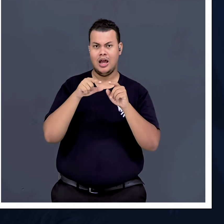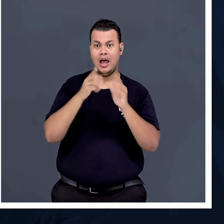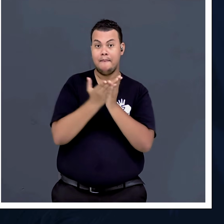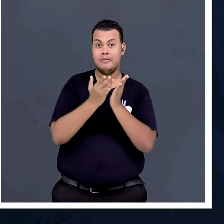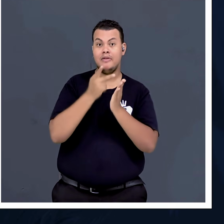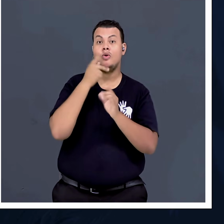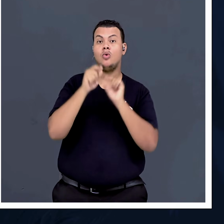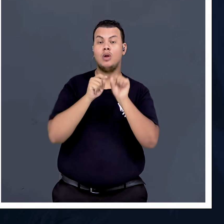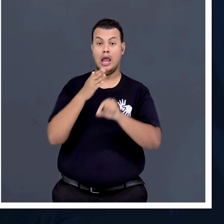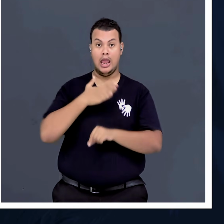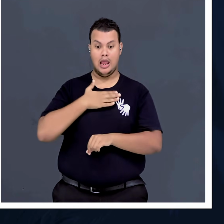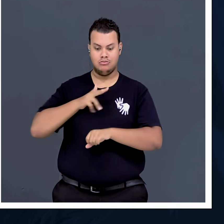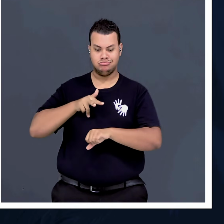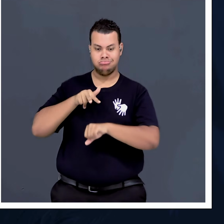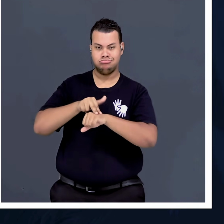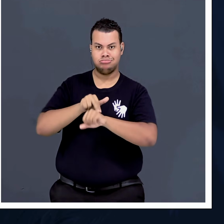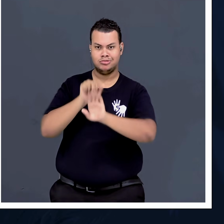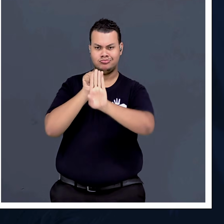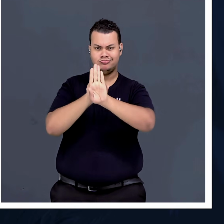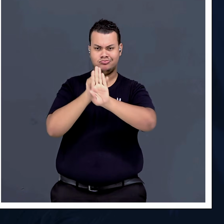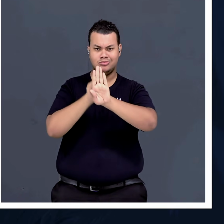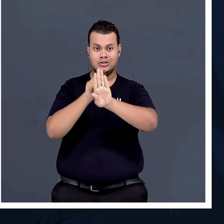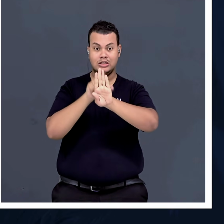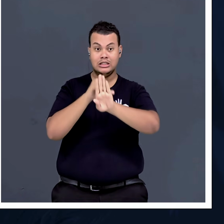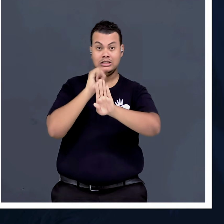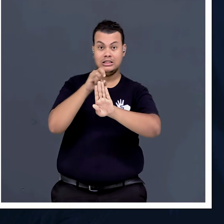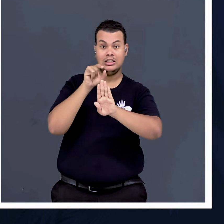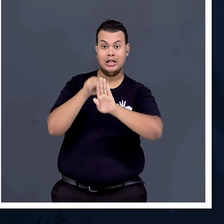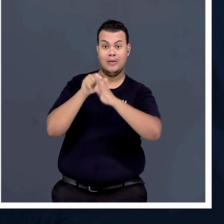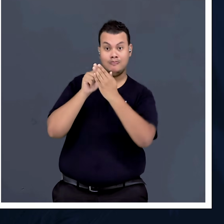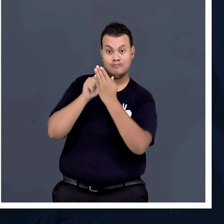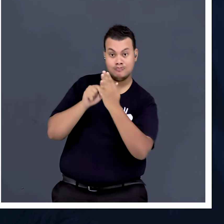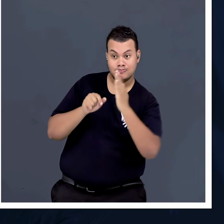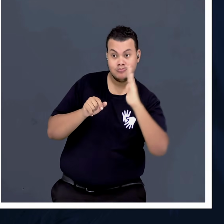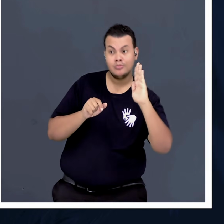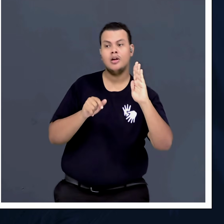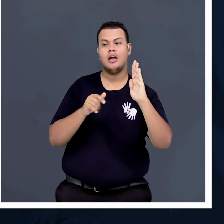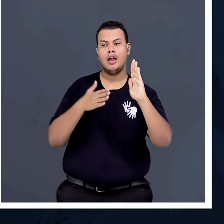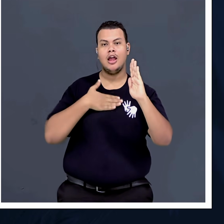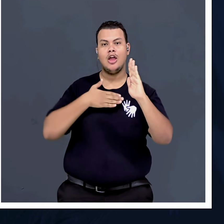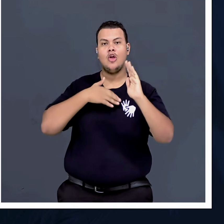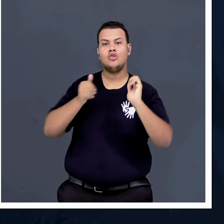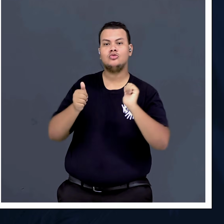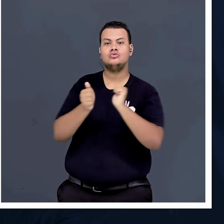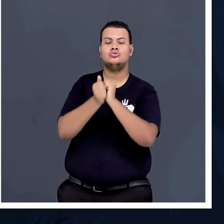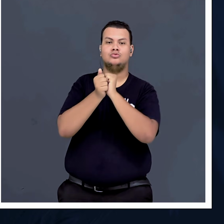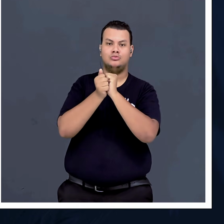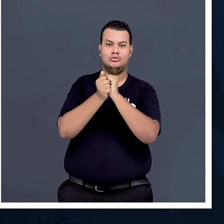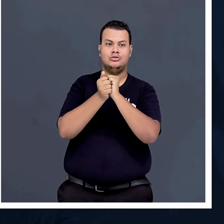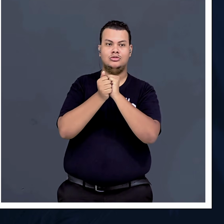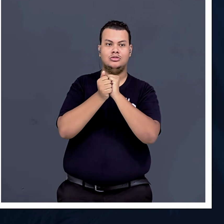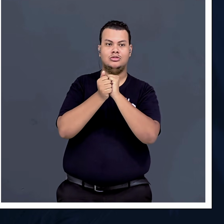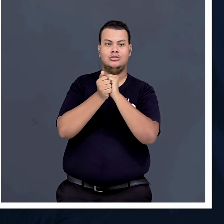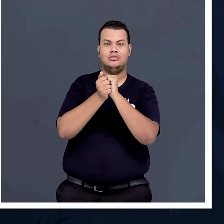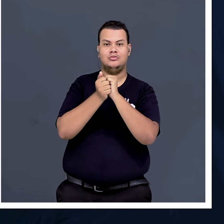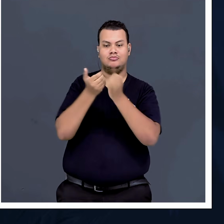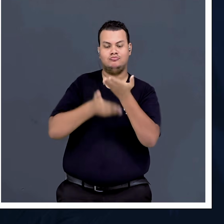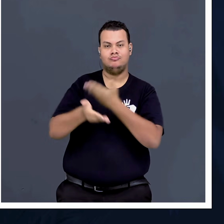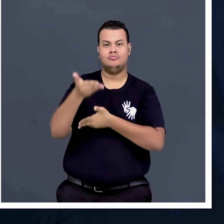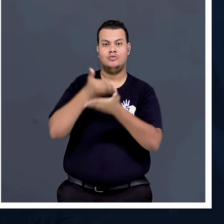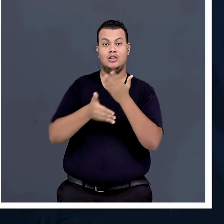estou à porta e bato, e se abrires, eu entrarei e cearei contigo. Jesus tem